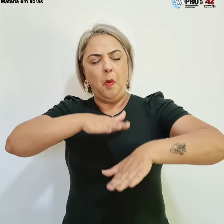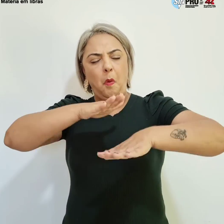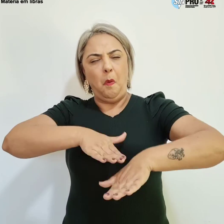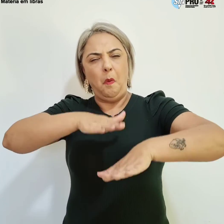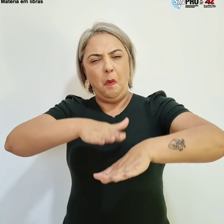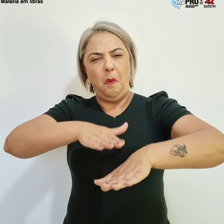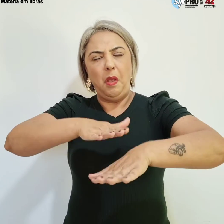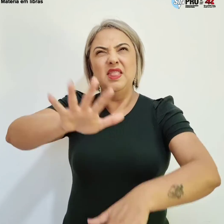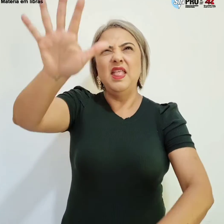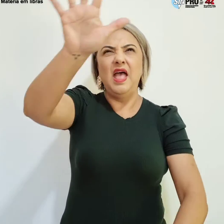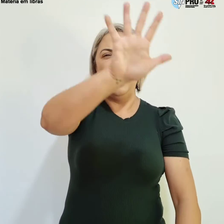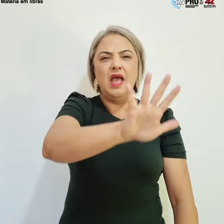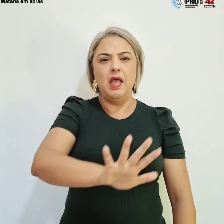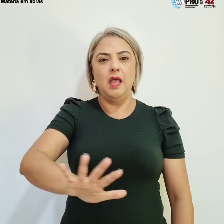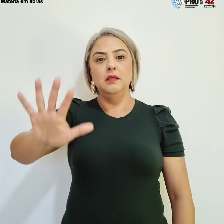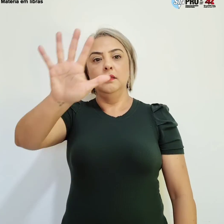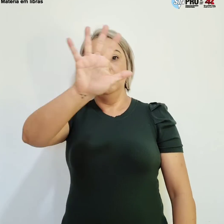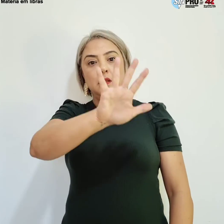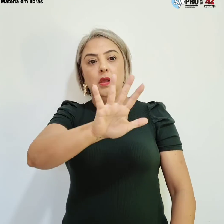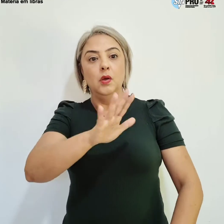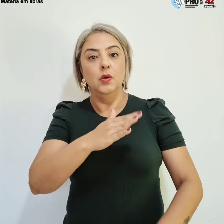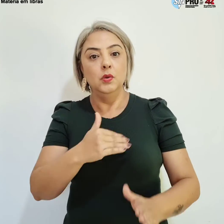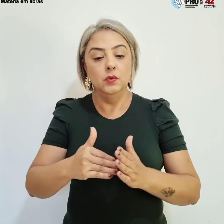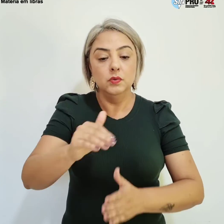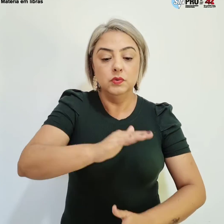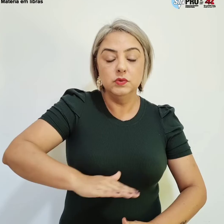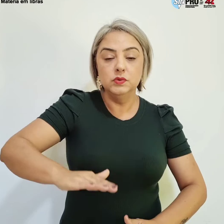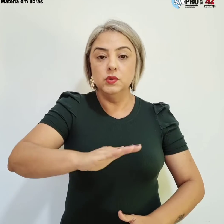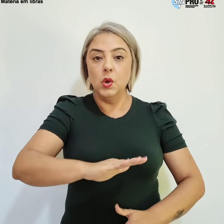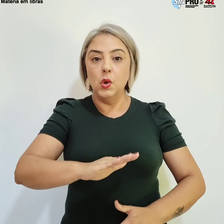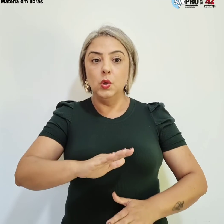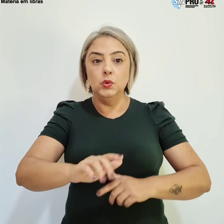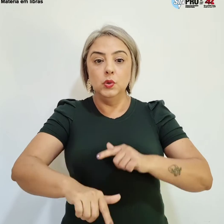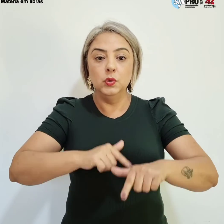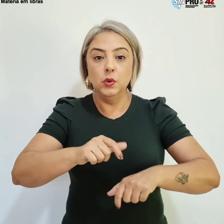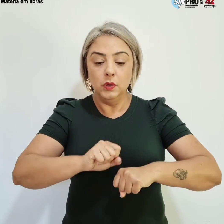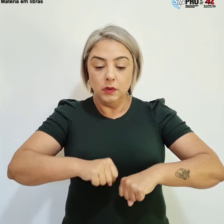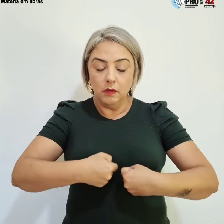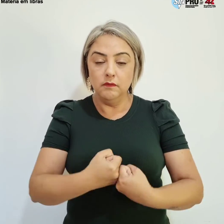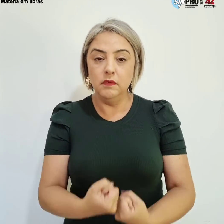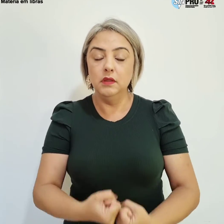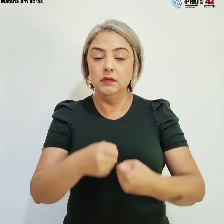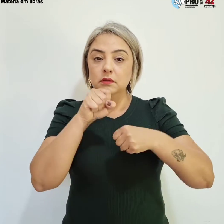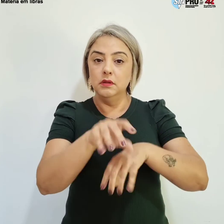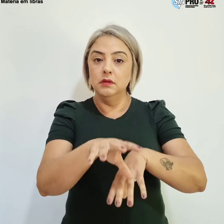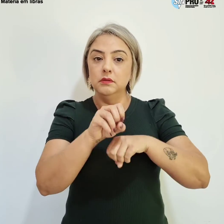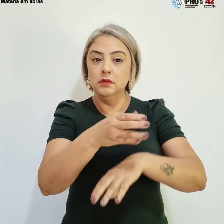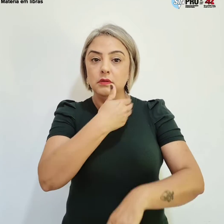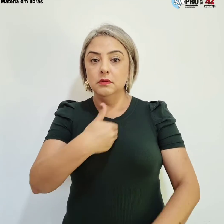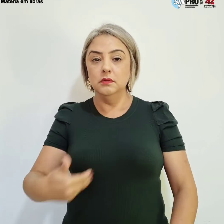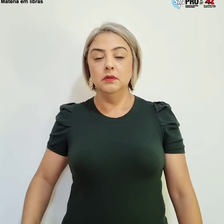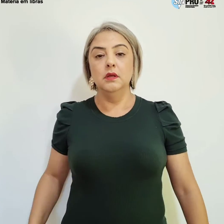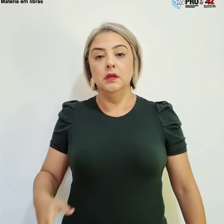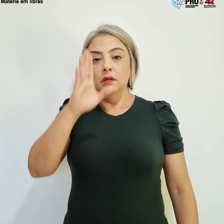nacional, ou seja, dos setores dedicados à defesa da educação pública, gratuita,